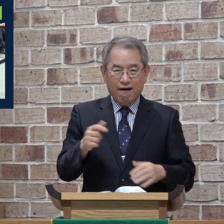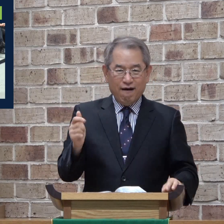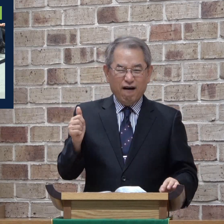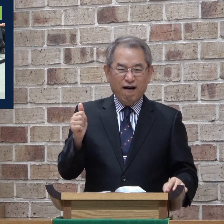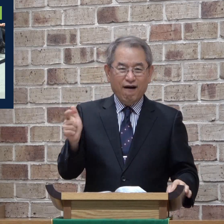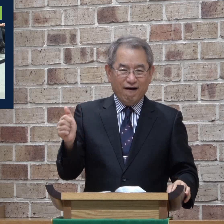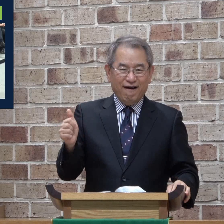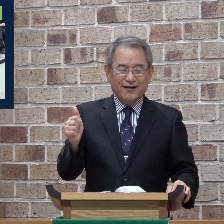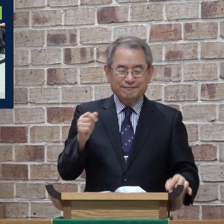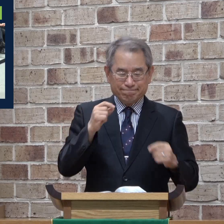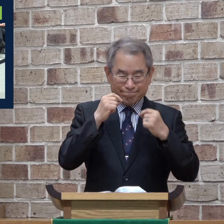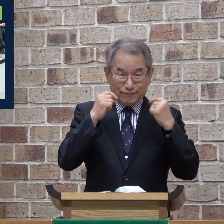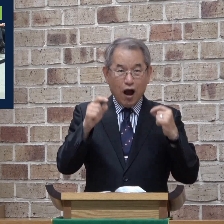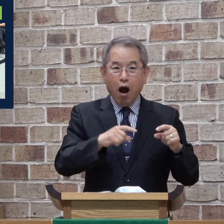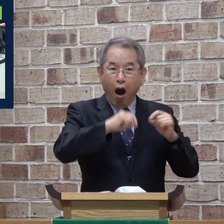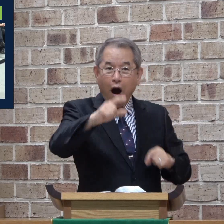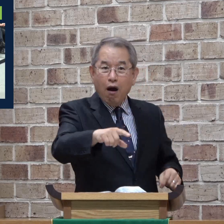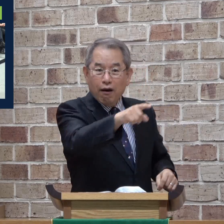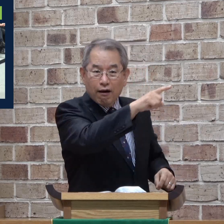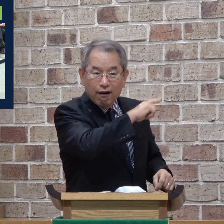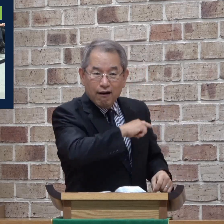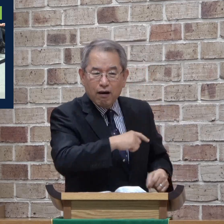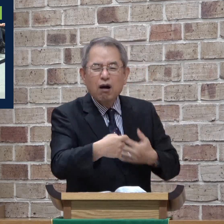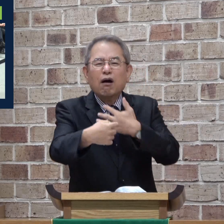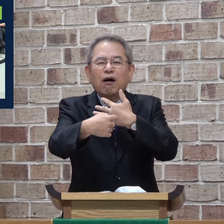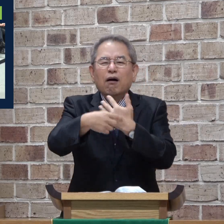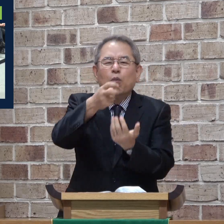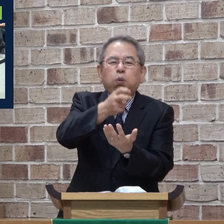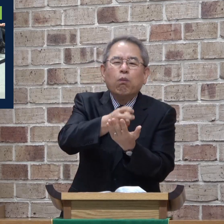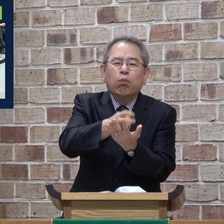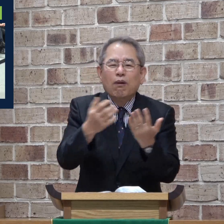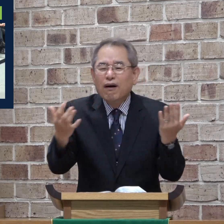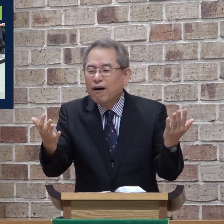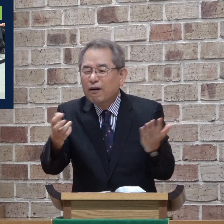마음속으로는 굉장히 기쁨의 감동을 느끼기 시작했습니다.